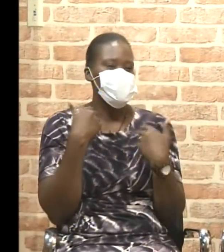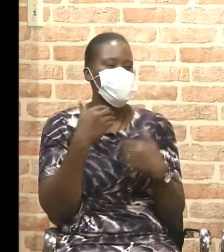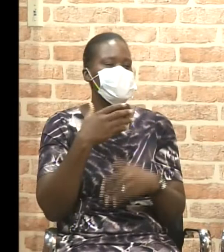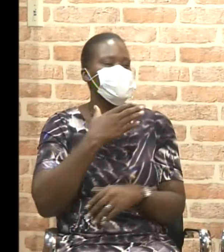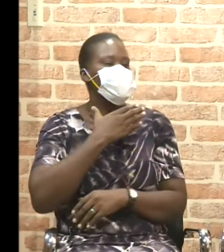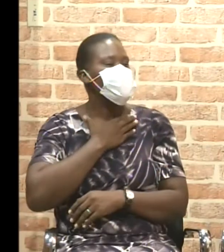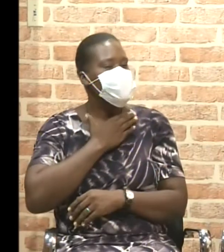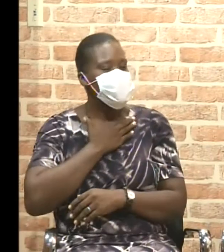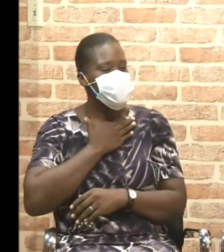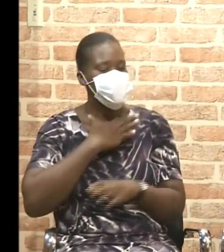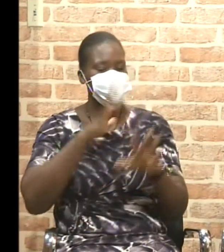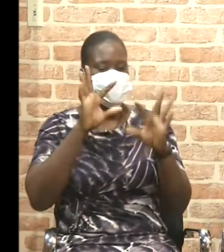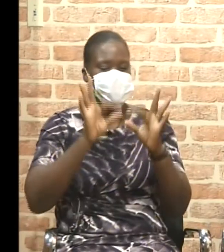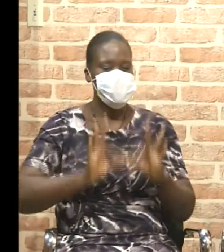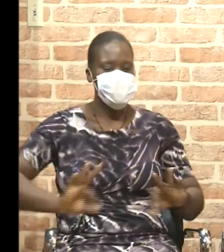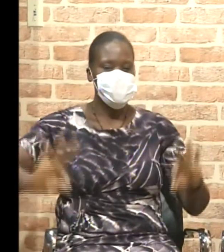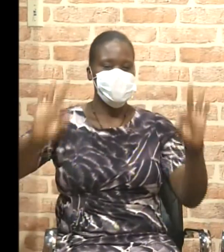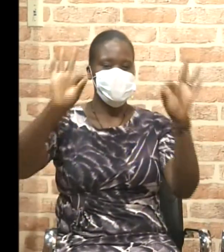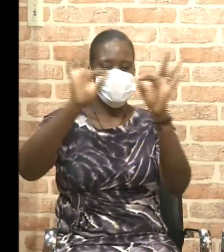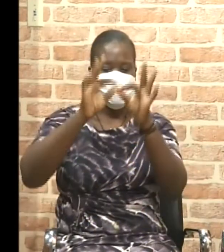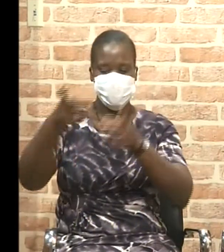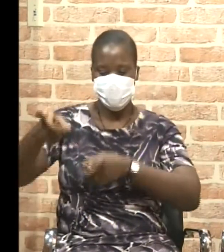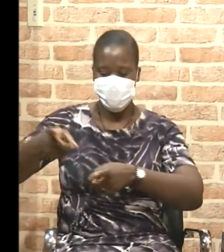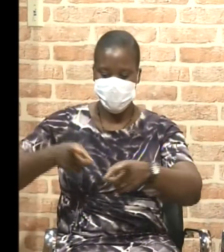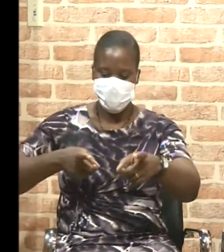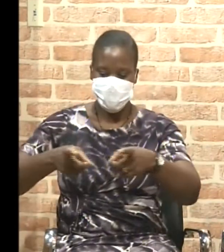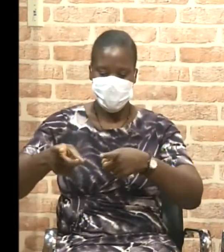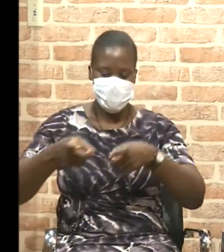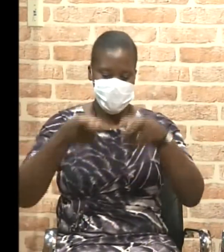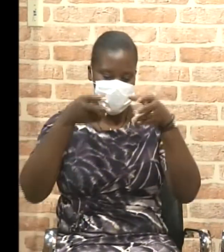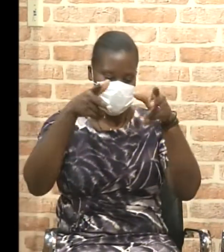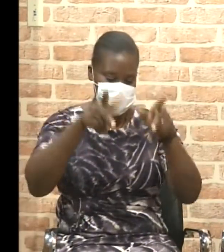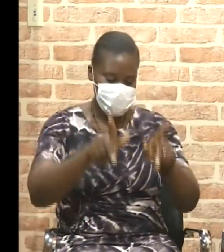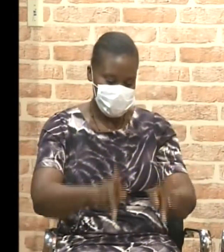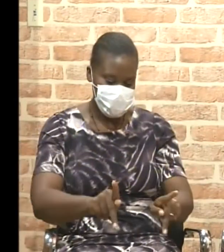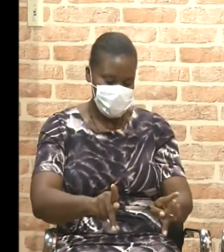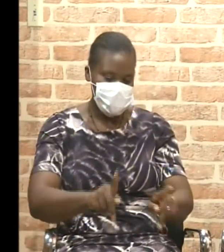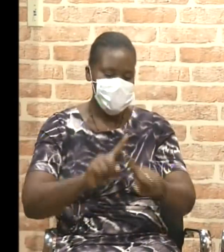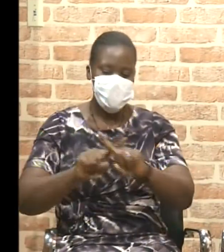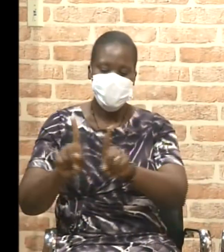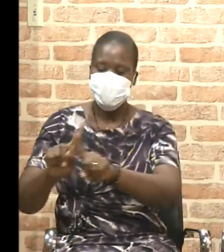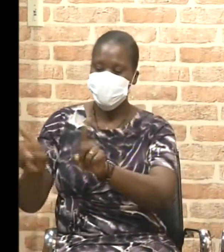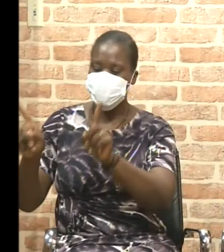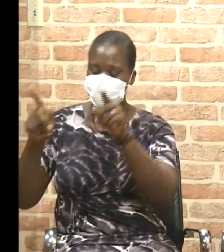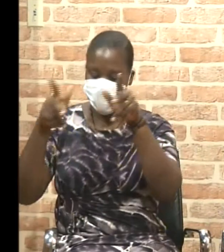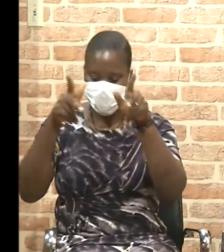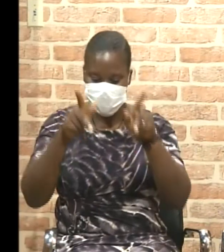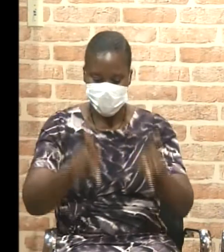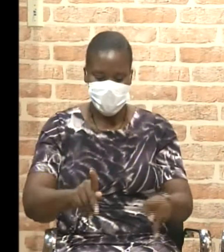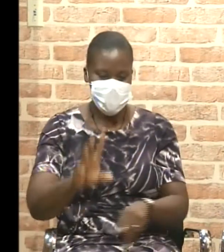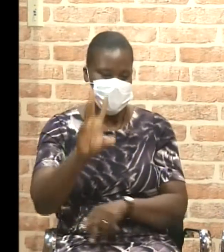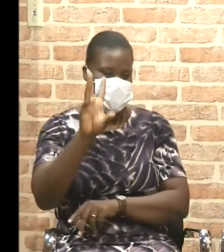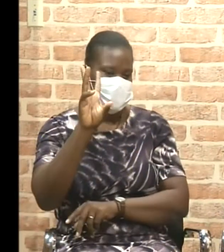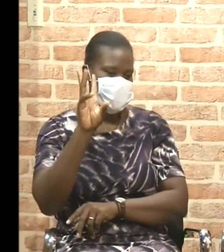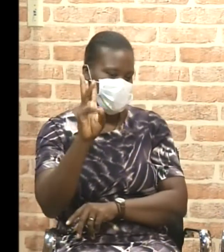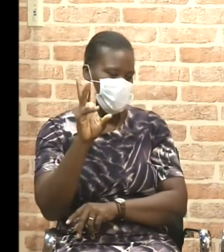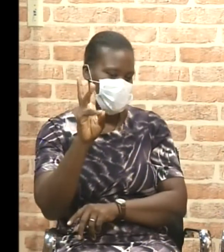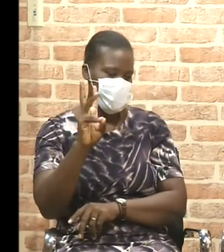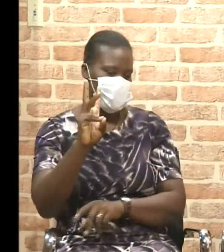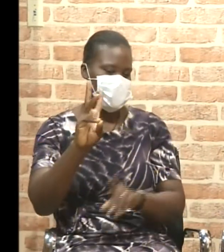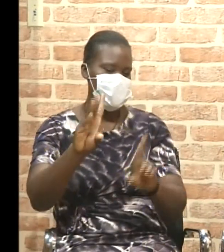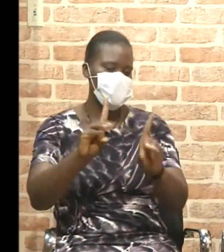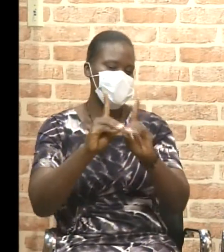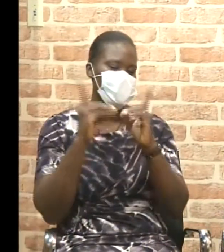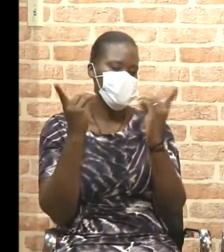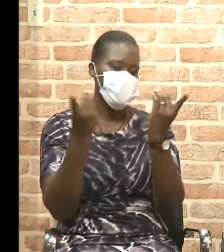on est très important parce que nous avons géré les gens et nous avons différents types et gagne 6 coordinations départementales tout,